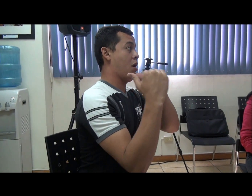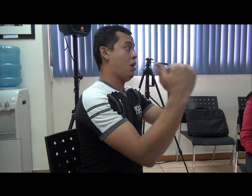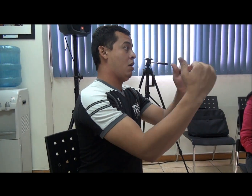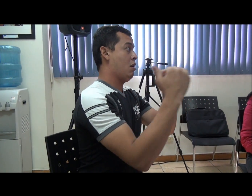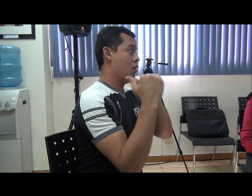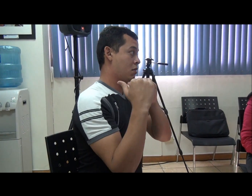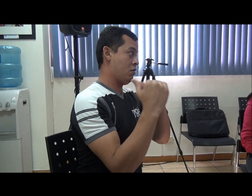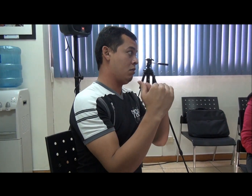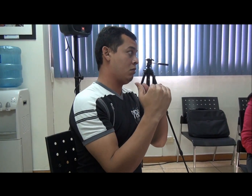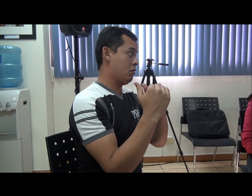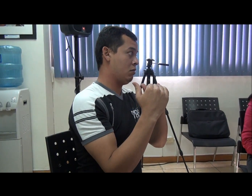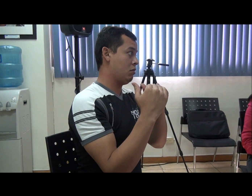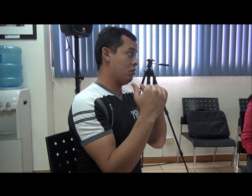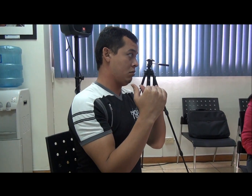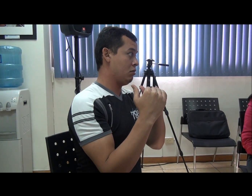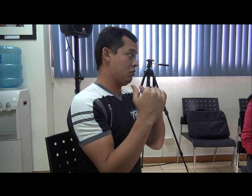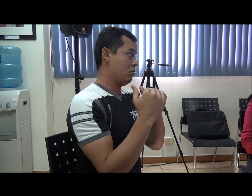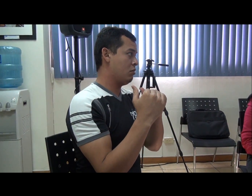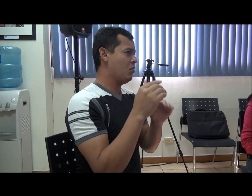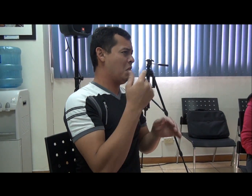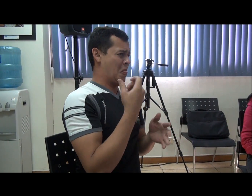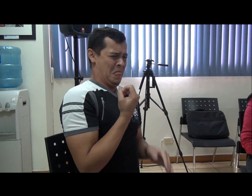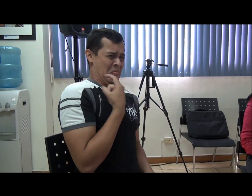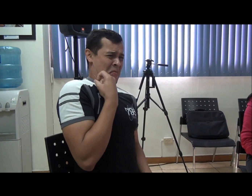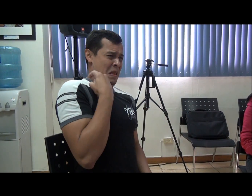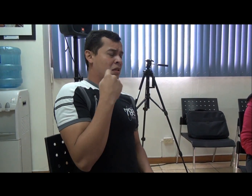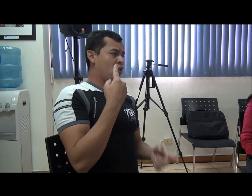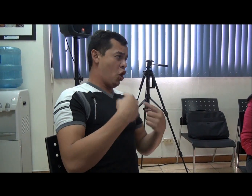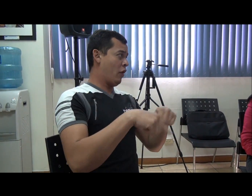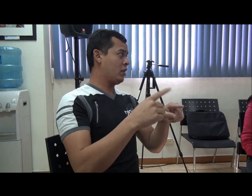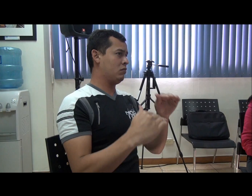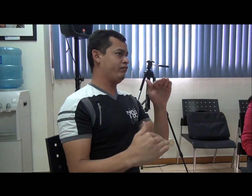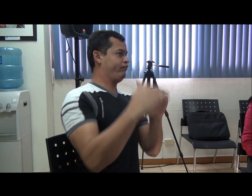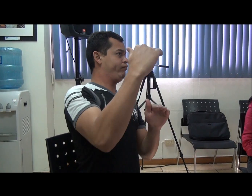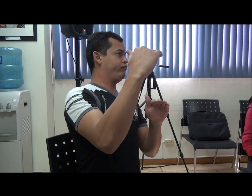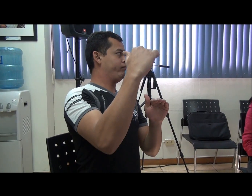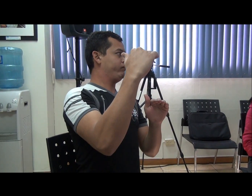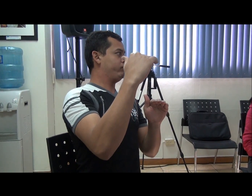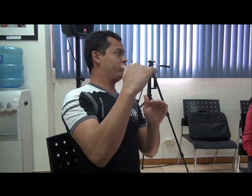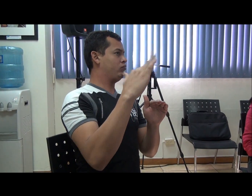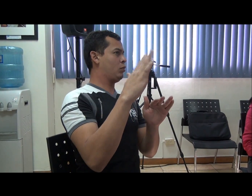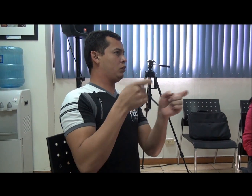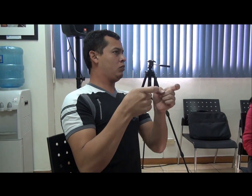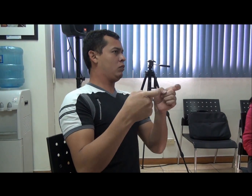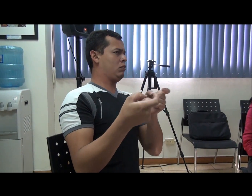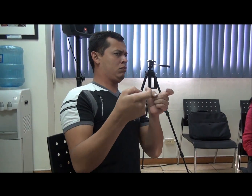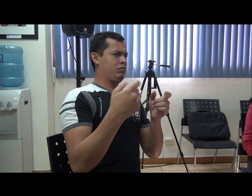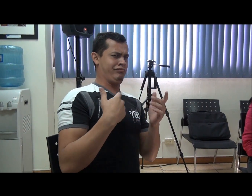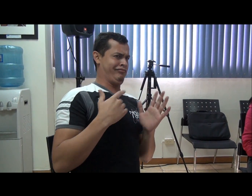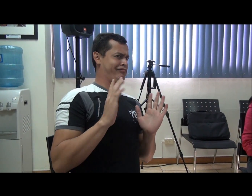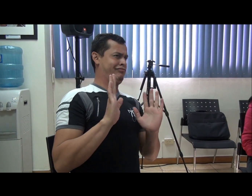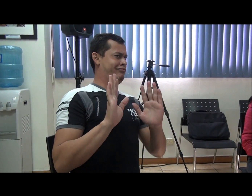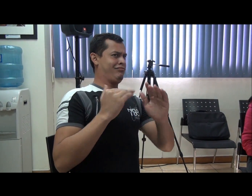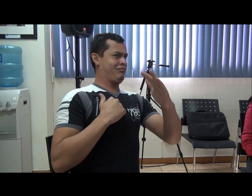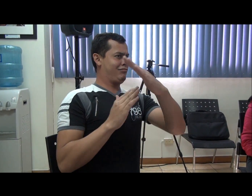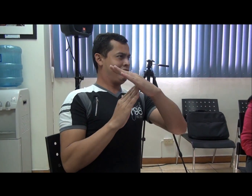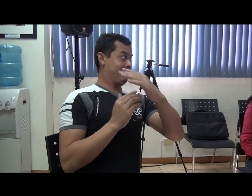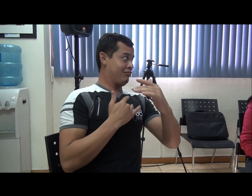de manipular, sino es un tema de igualdad. Recientemente todavía se sigue con esto